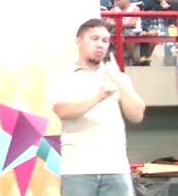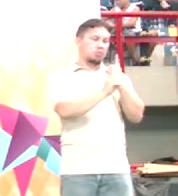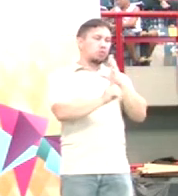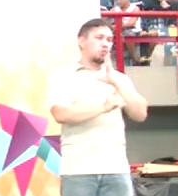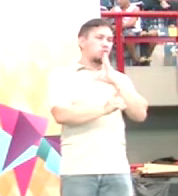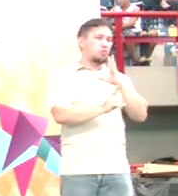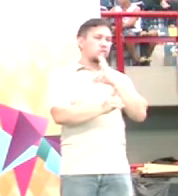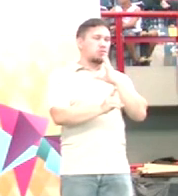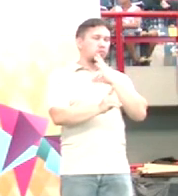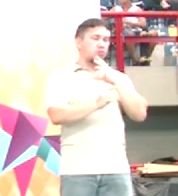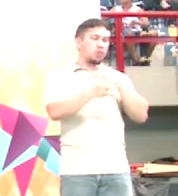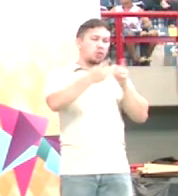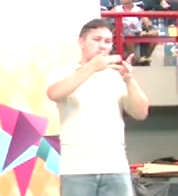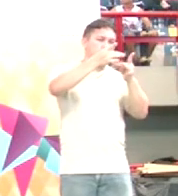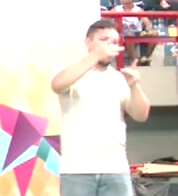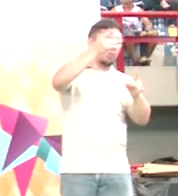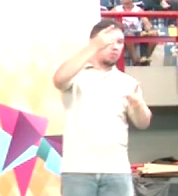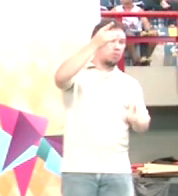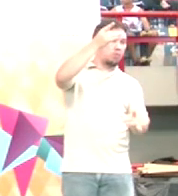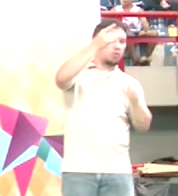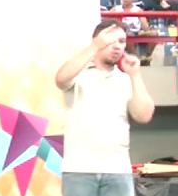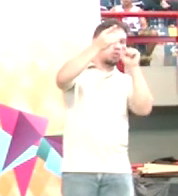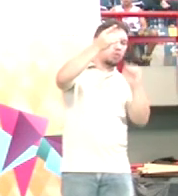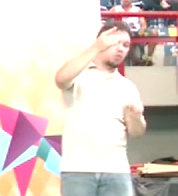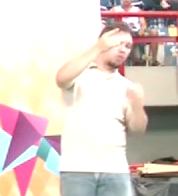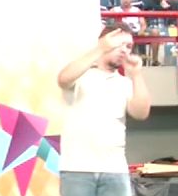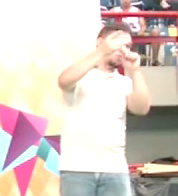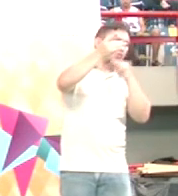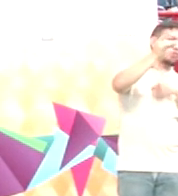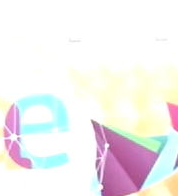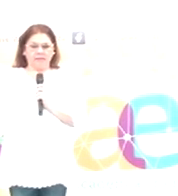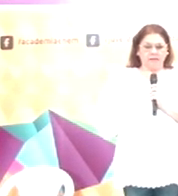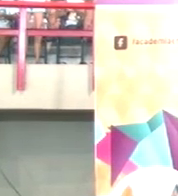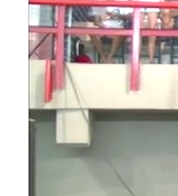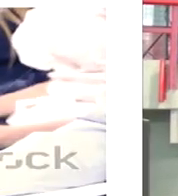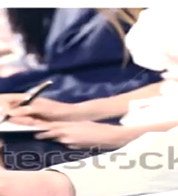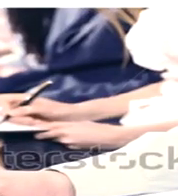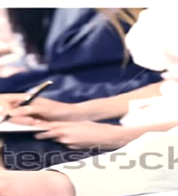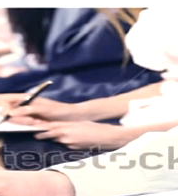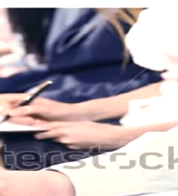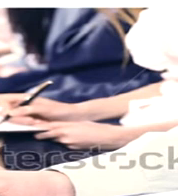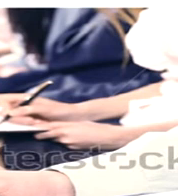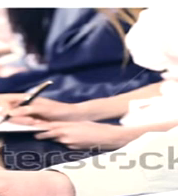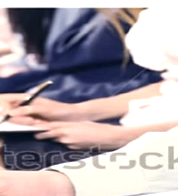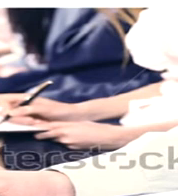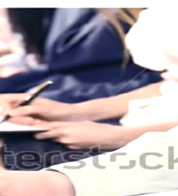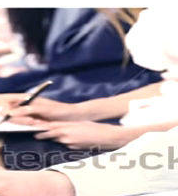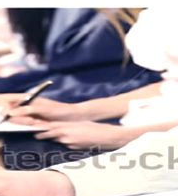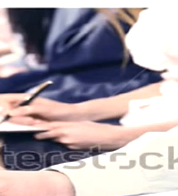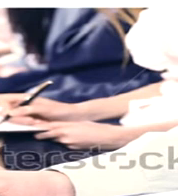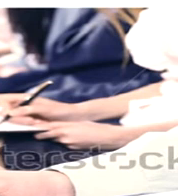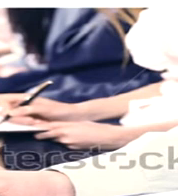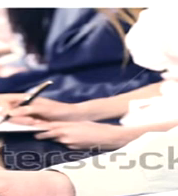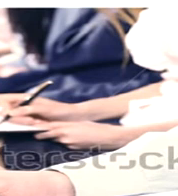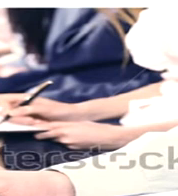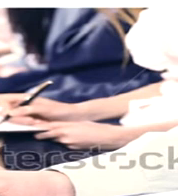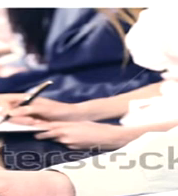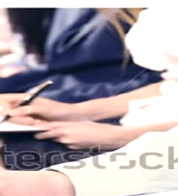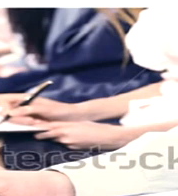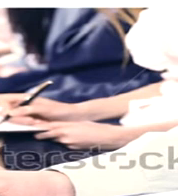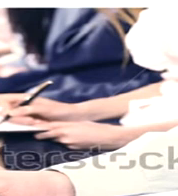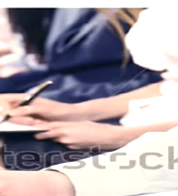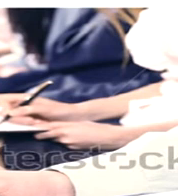conhecer criteriosamente o modelo proposto pelo Enem no seu último guia do